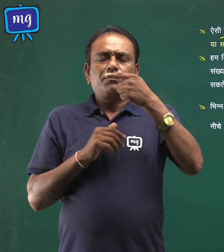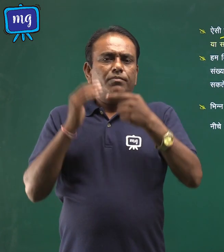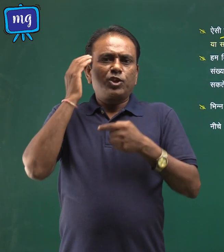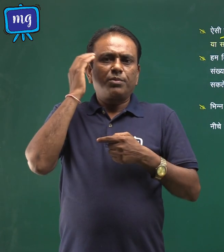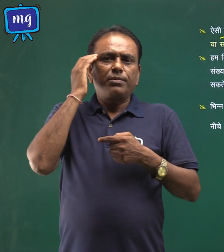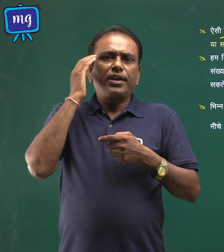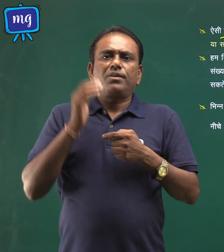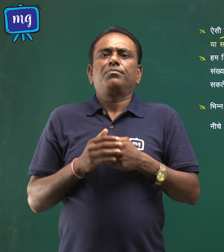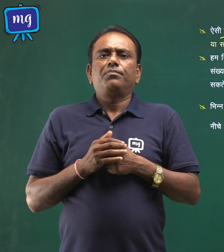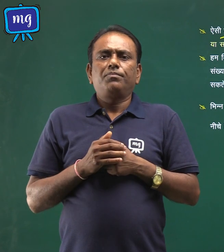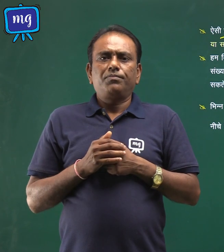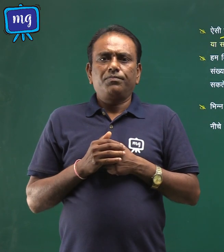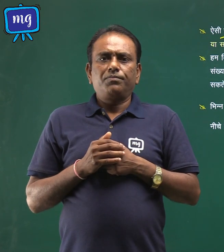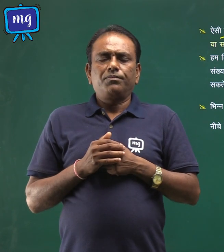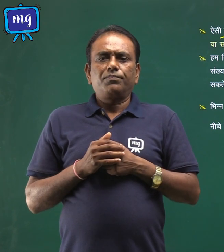समझ आ गया?